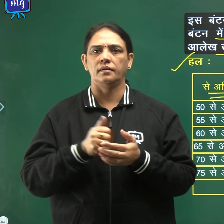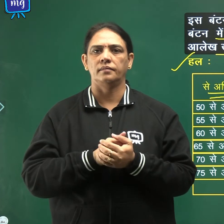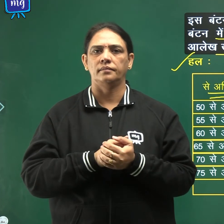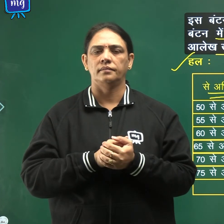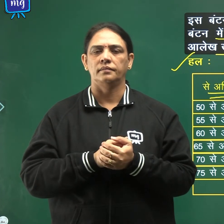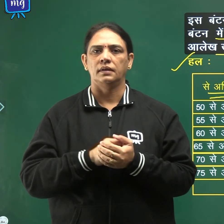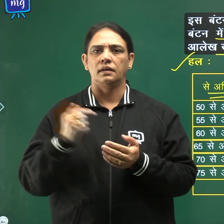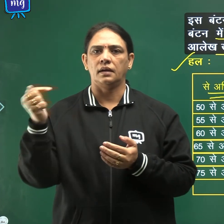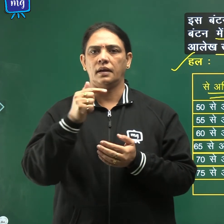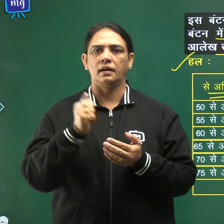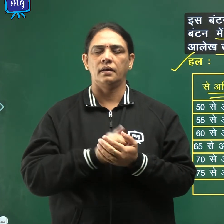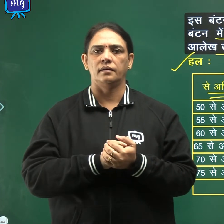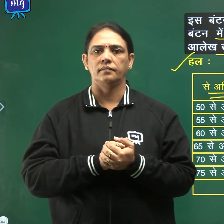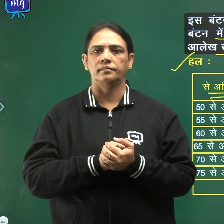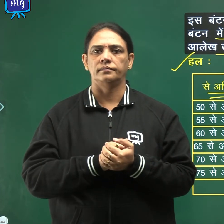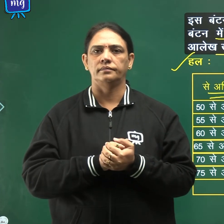घटाएंगे